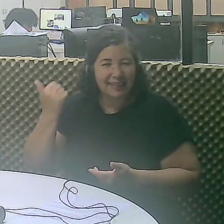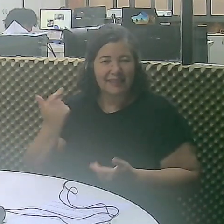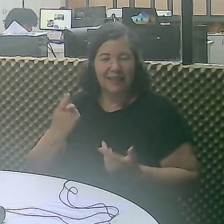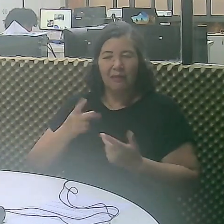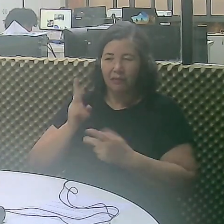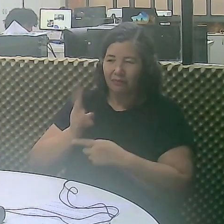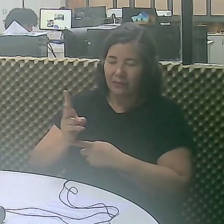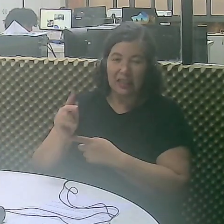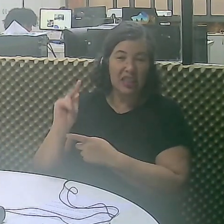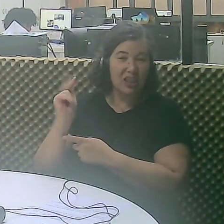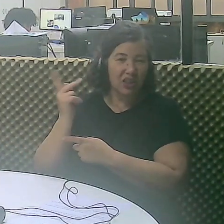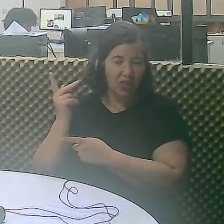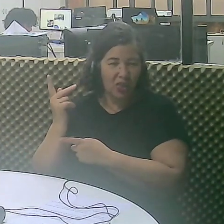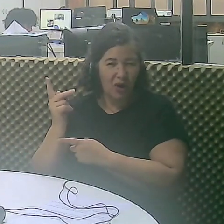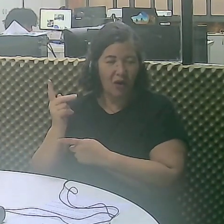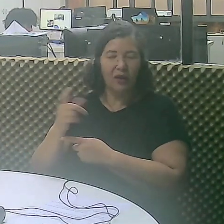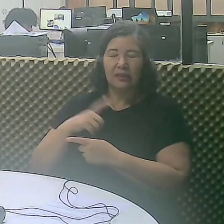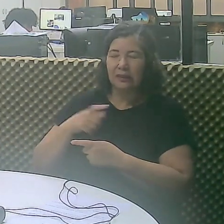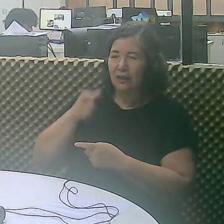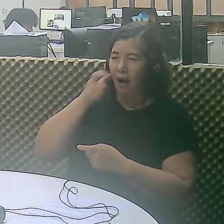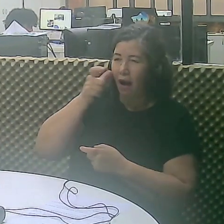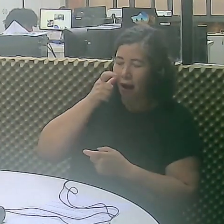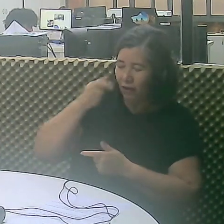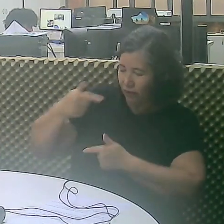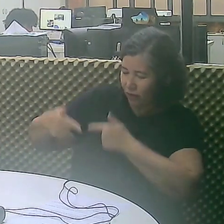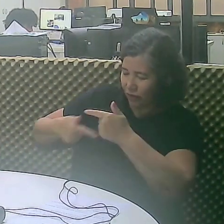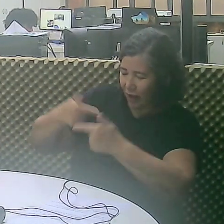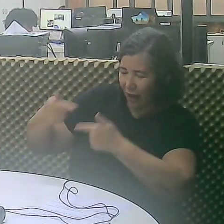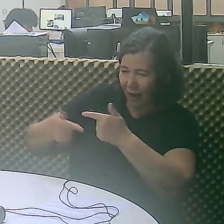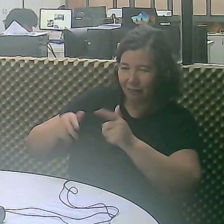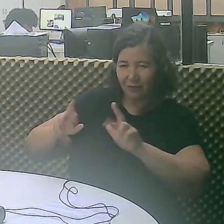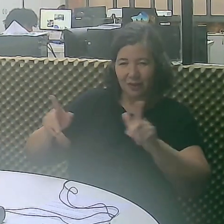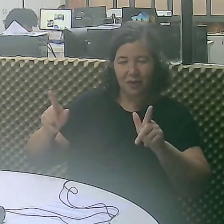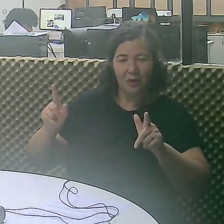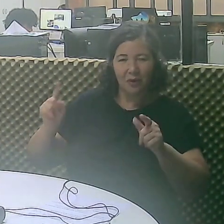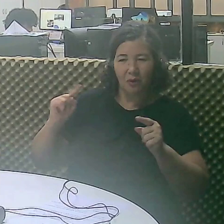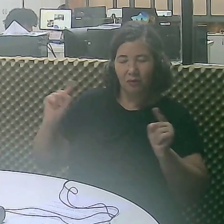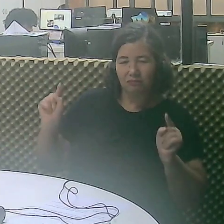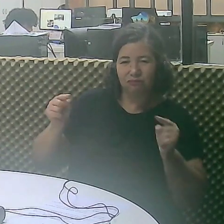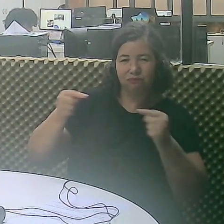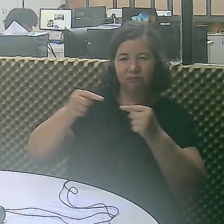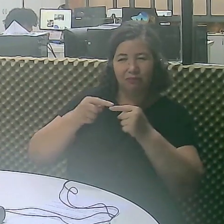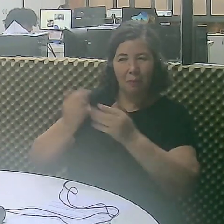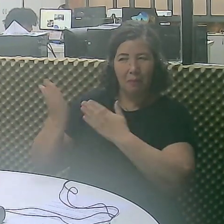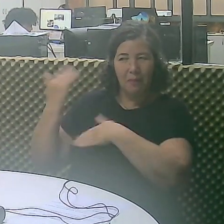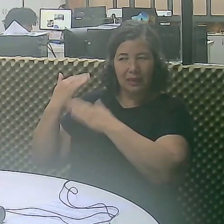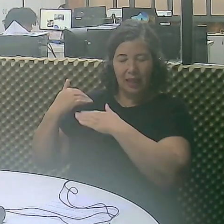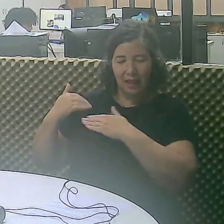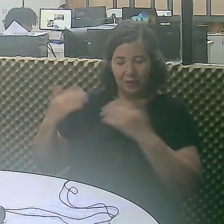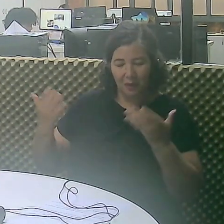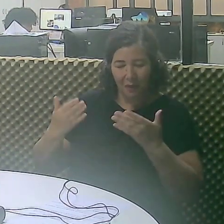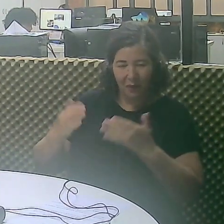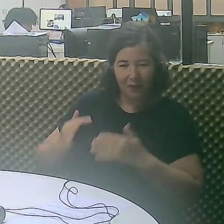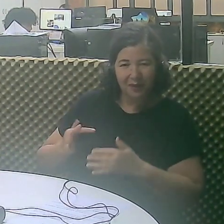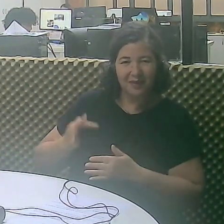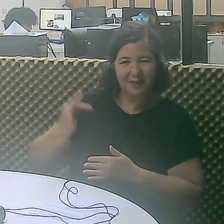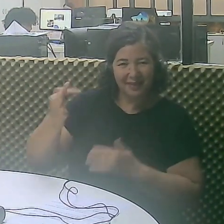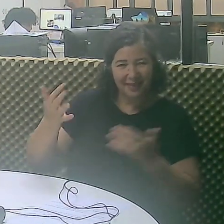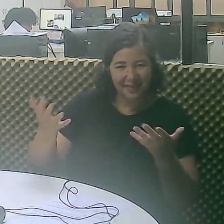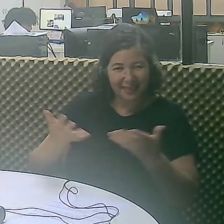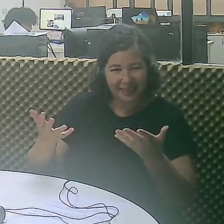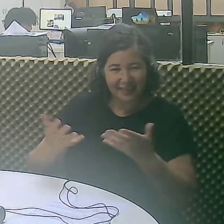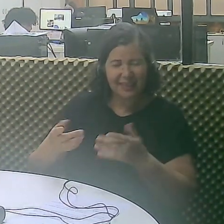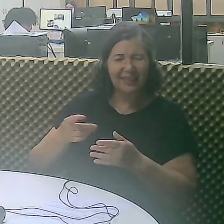e a curiosidade entre diferentes gerações por meio da conexão do passado e presente. Tradicional no calendário do